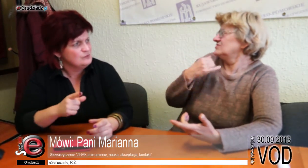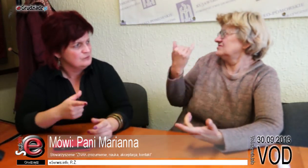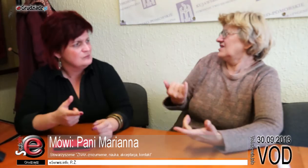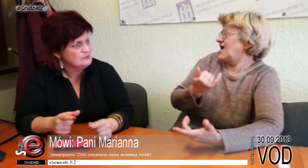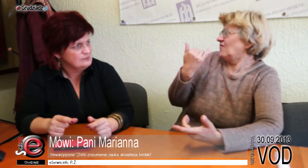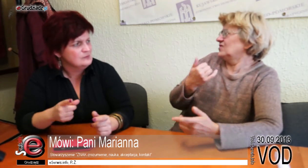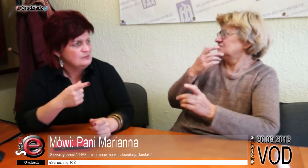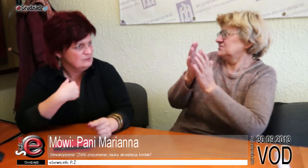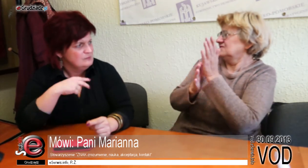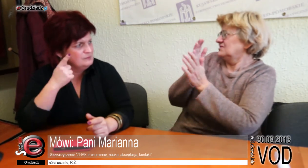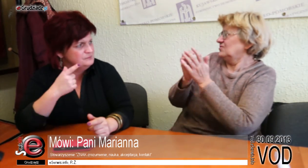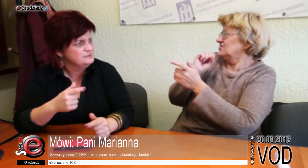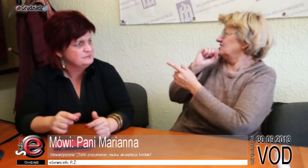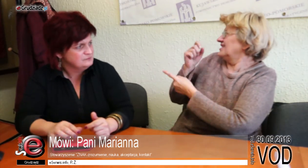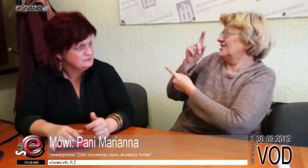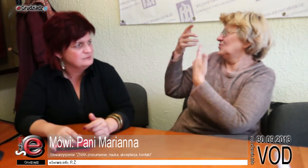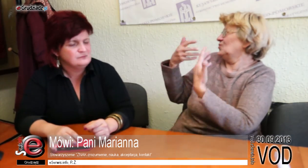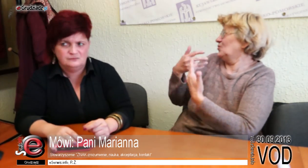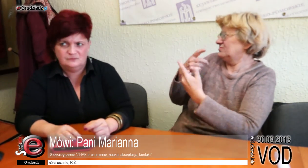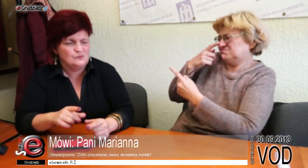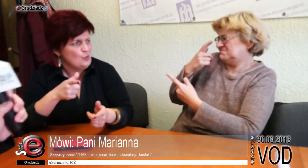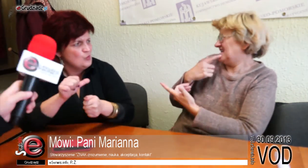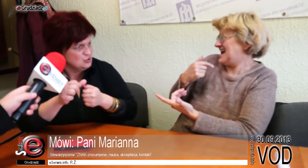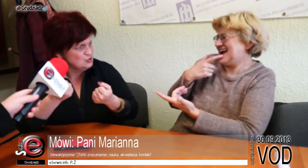i trudne do przejścia?